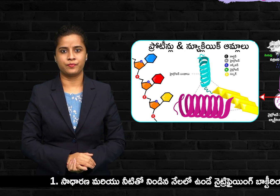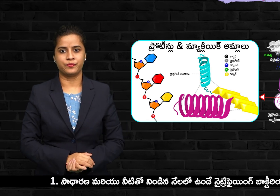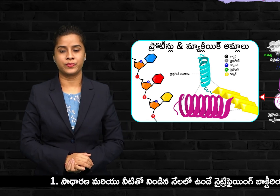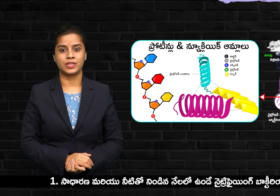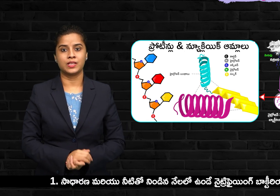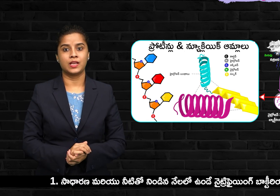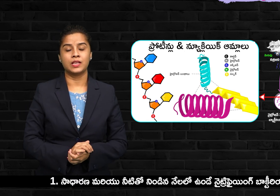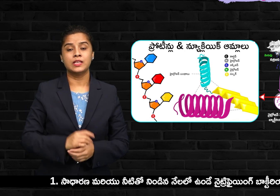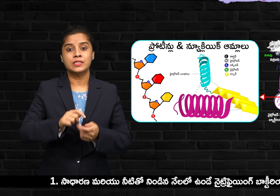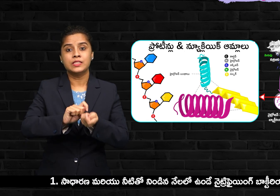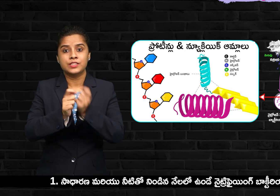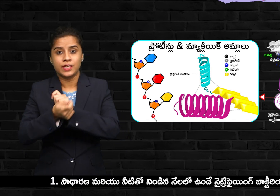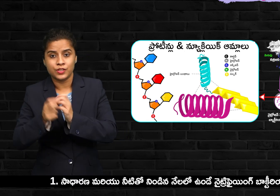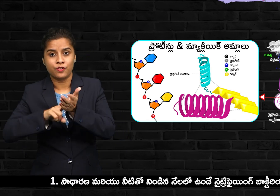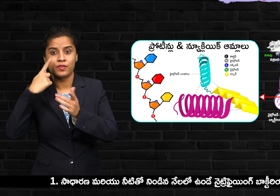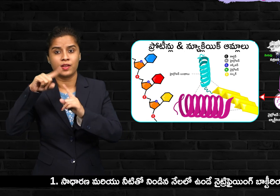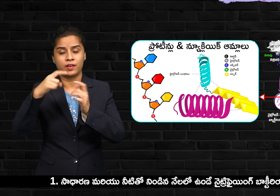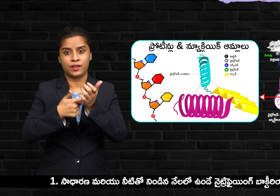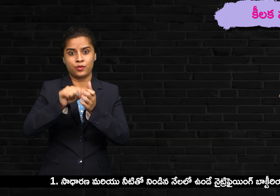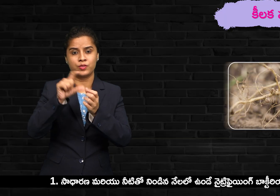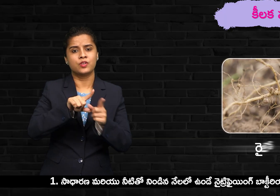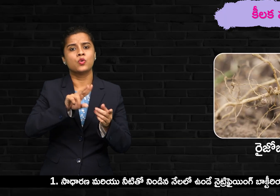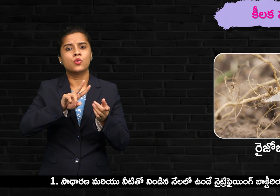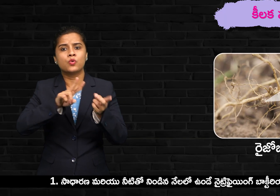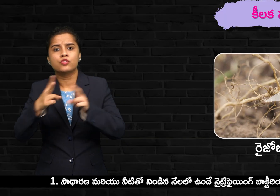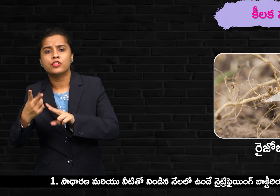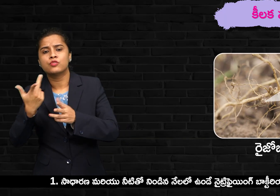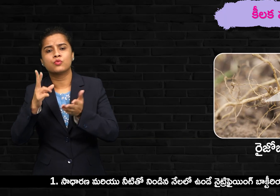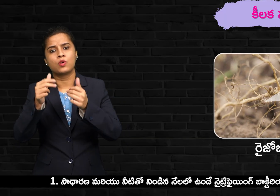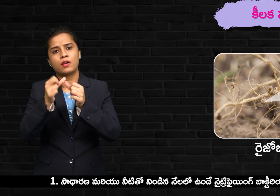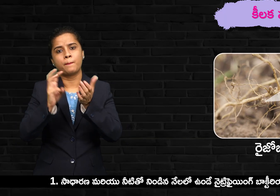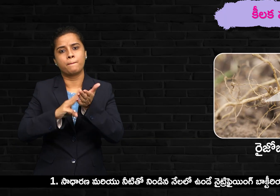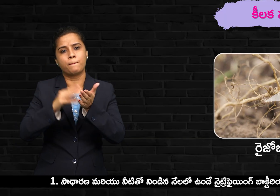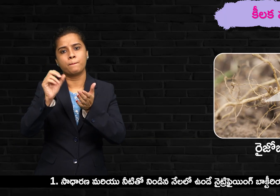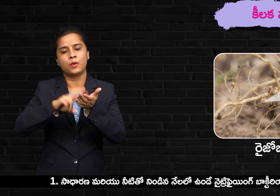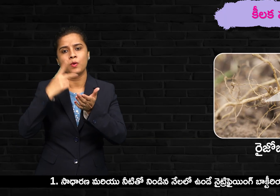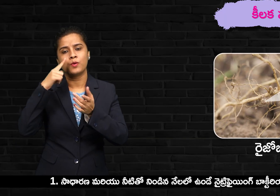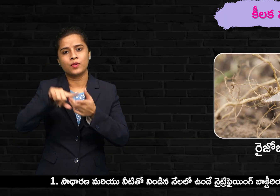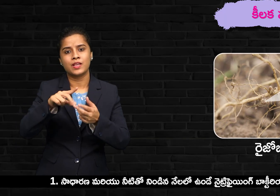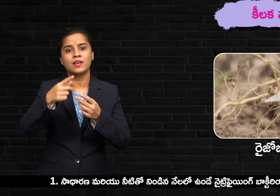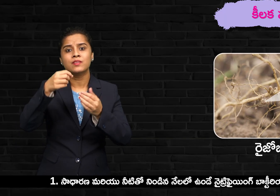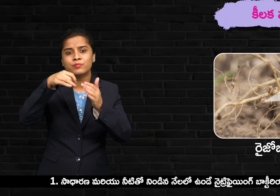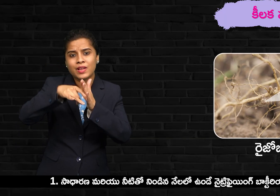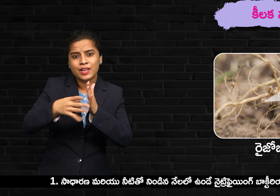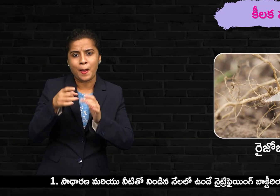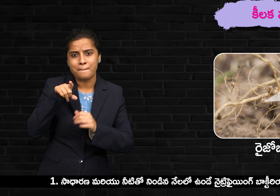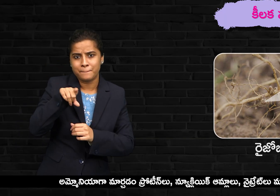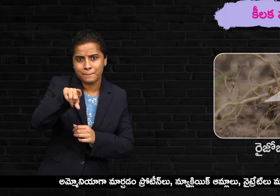1. సాధారణ మరియు నీటితో నిండిన నేలలో ఉండే నైట్రిఫైయింగ్ బ్యాక్టీరియా ద్వారా నైట్రేట్లను